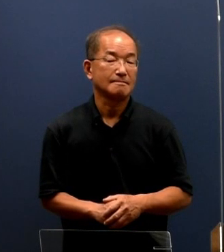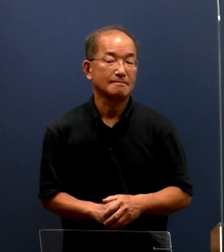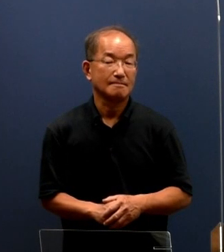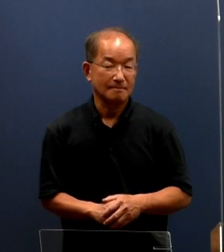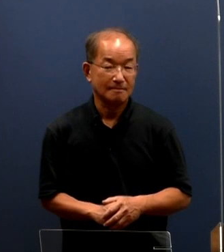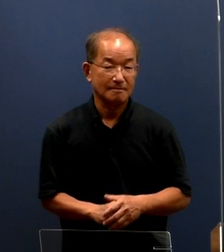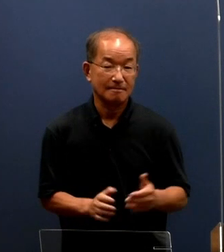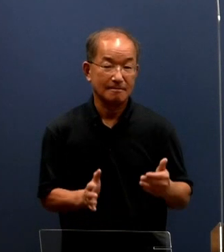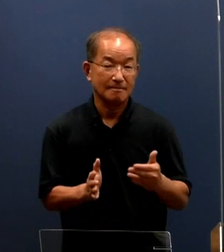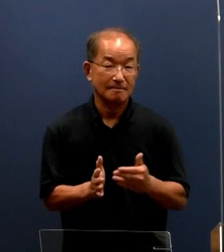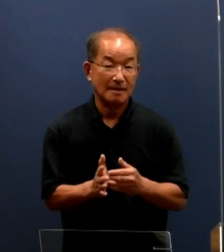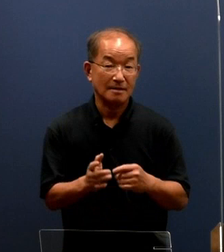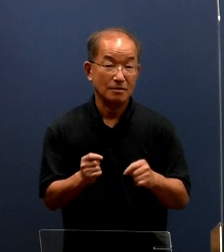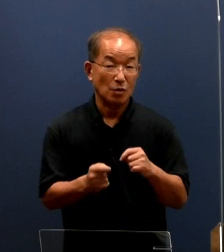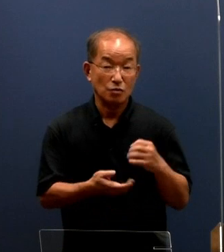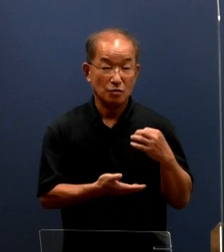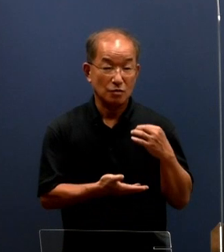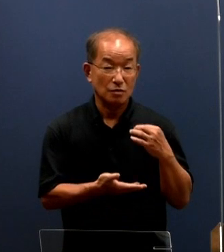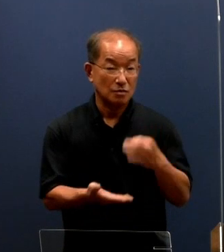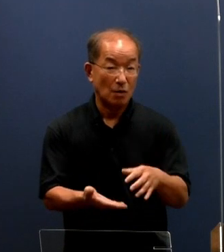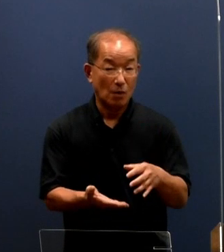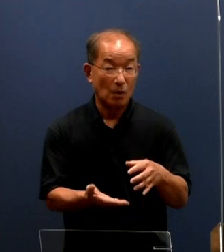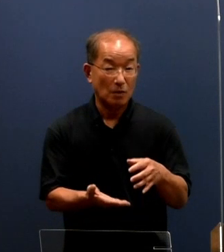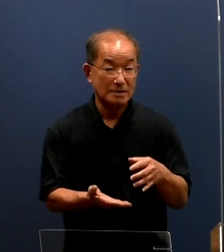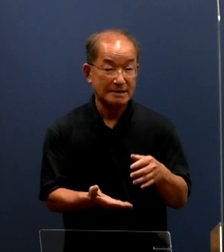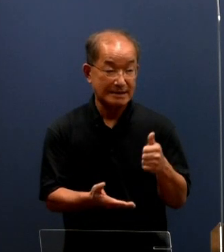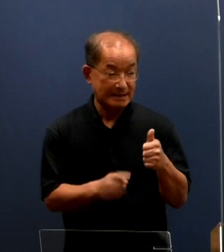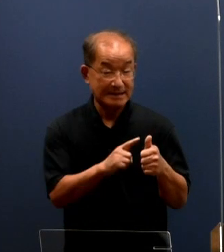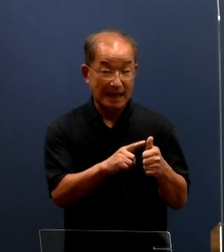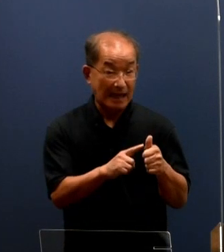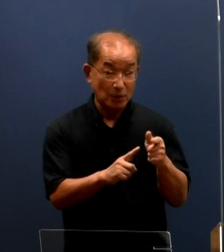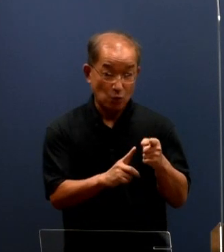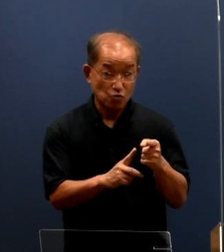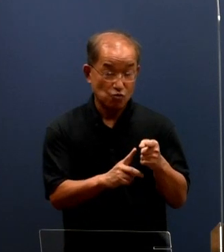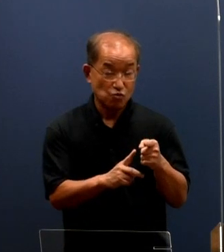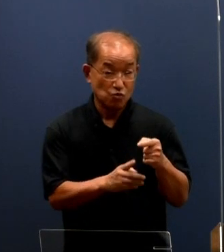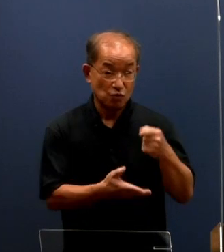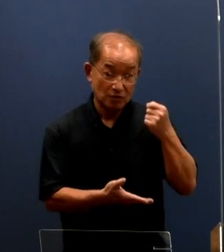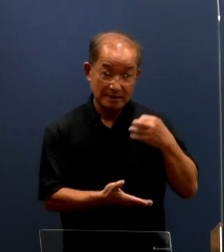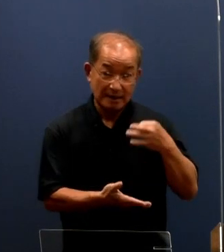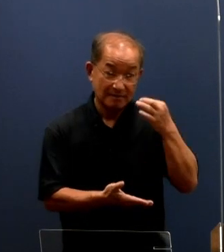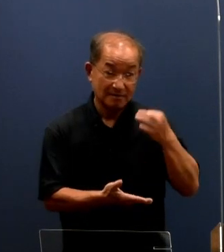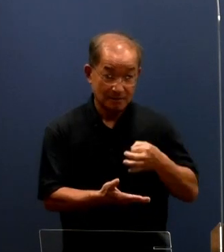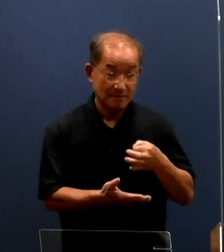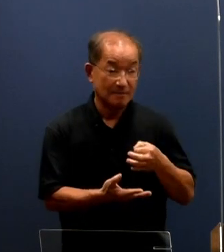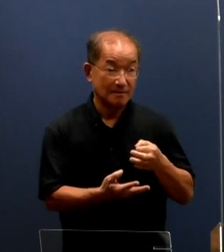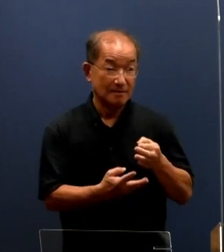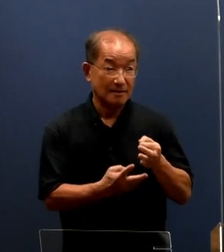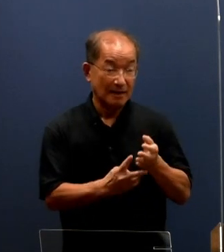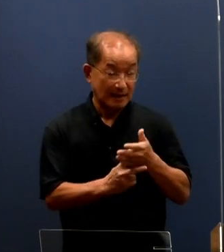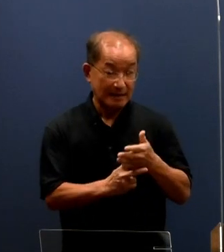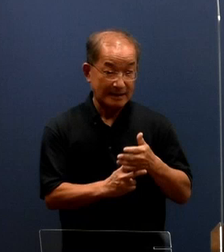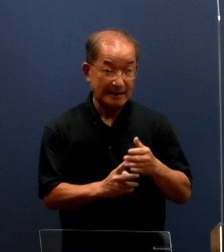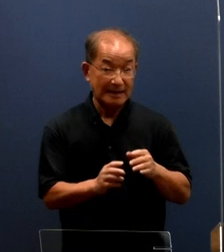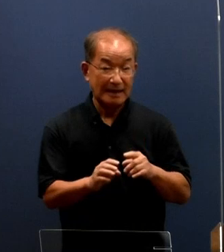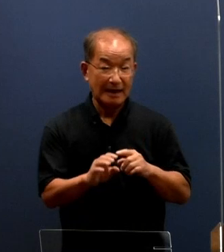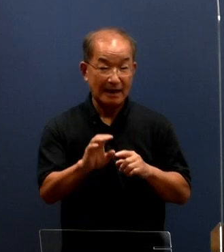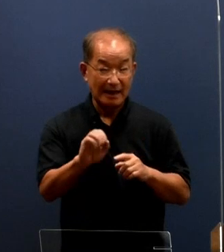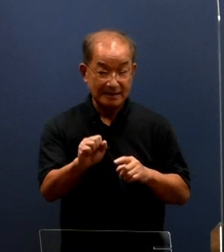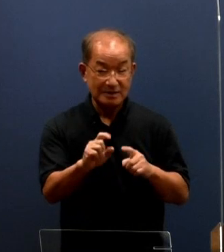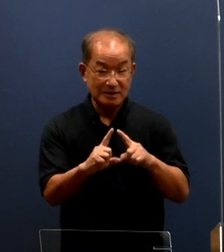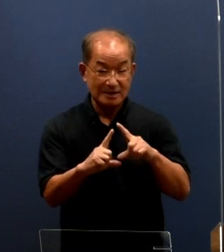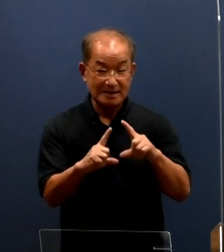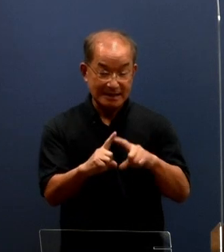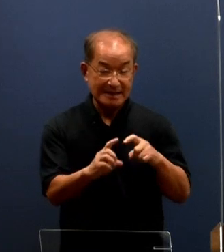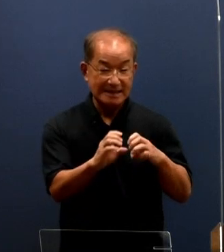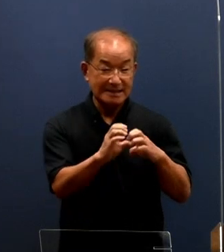結局投資家がどういうふうな尺度で評価するかっていうことがはっきりし、多分投資家は SDGs 債ですって